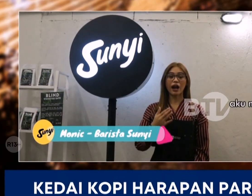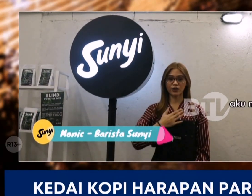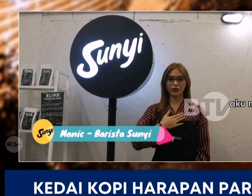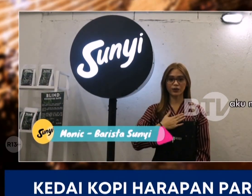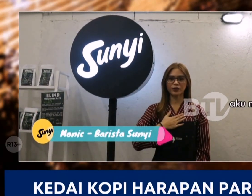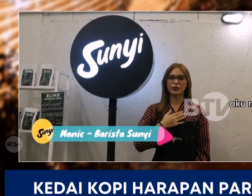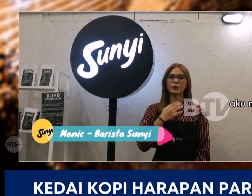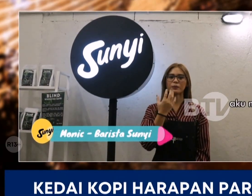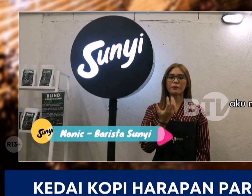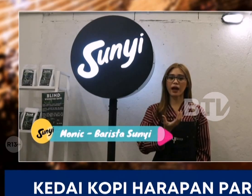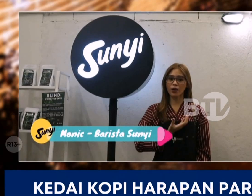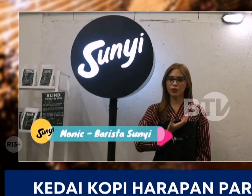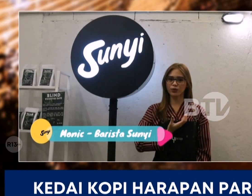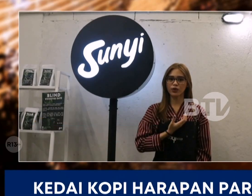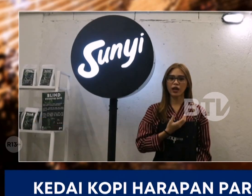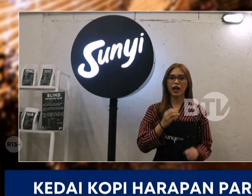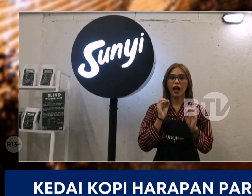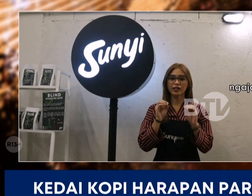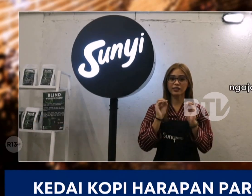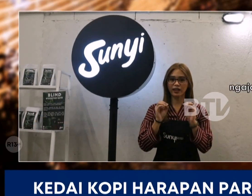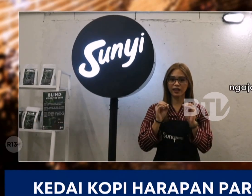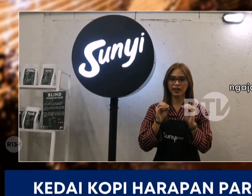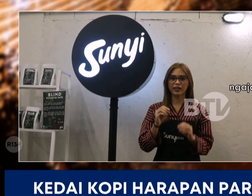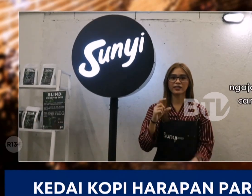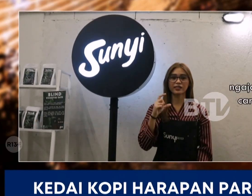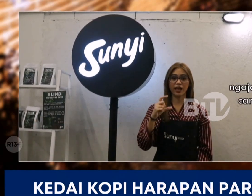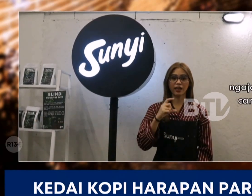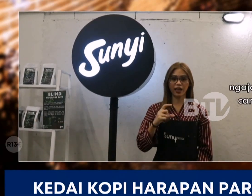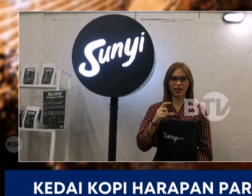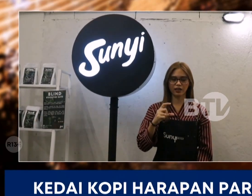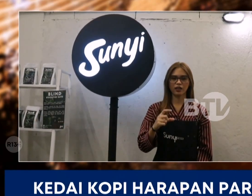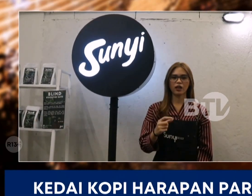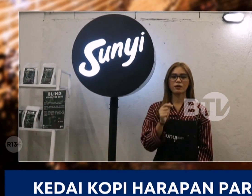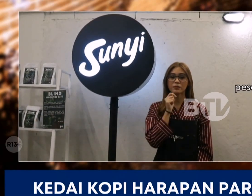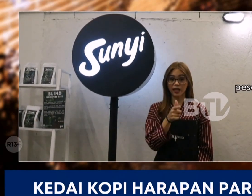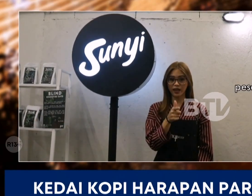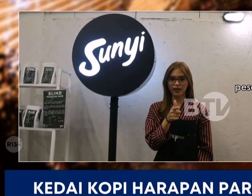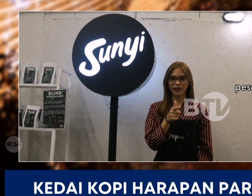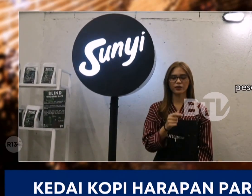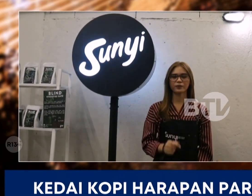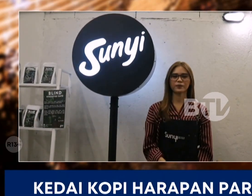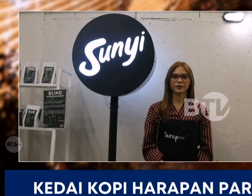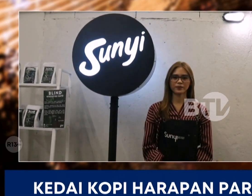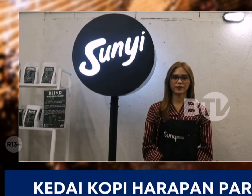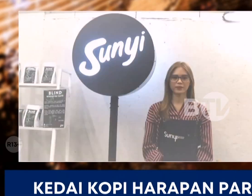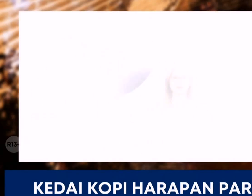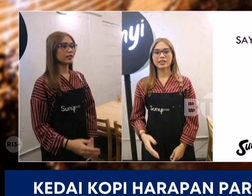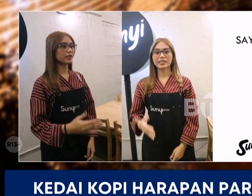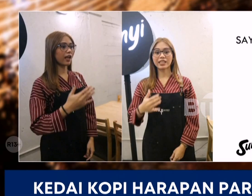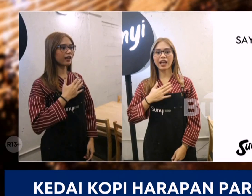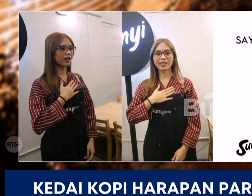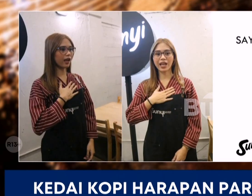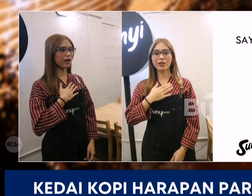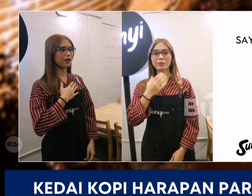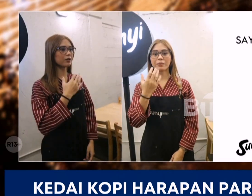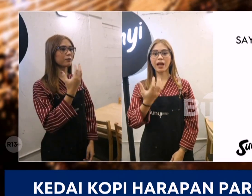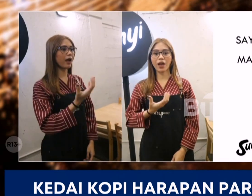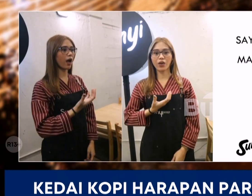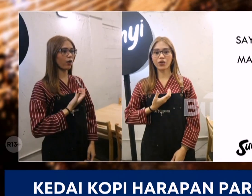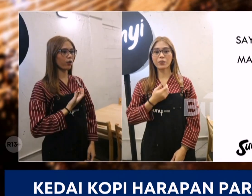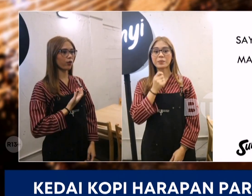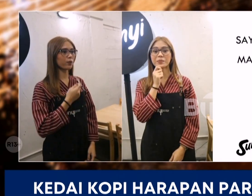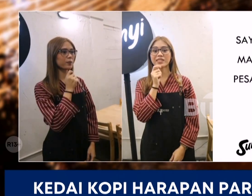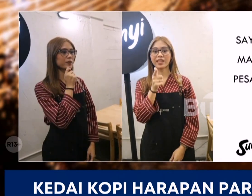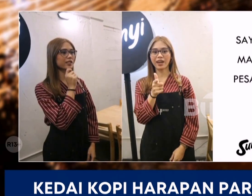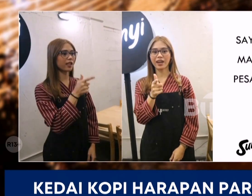manusia setara kok. Kita sama, walaupun mereka difabel, mereka juga manusia, dan kadang-kadang tuh kita nih yang terlalu menutup hati. Sehingga kita bisa